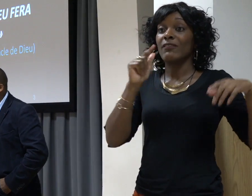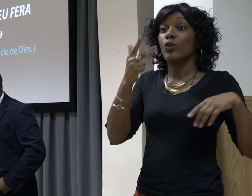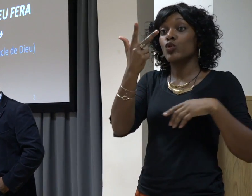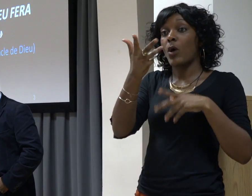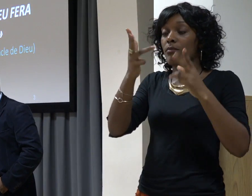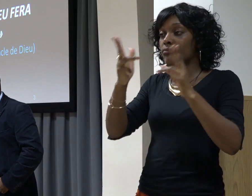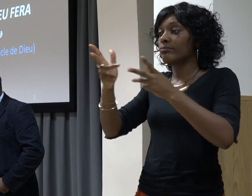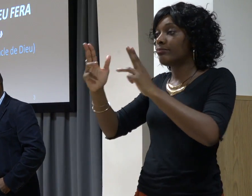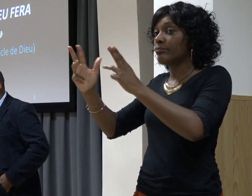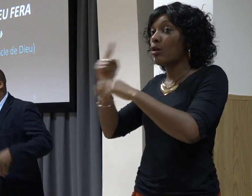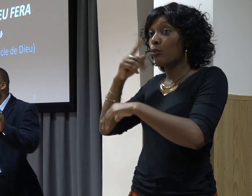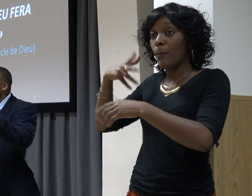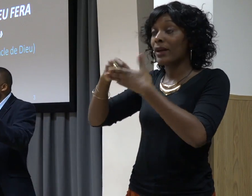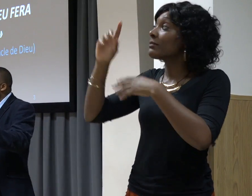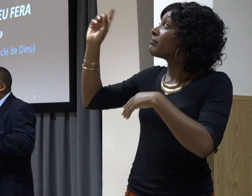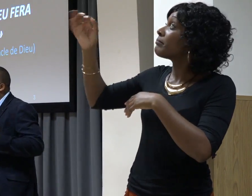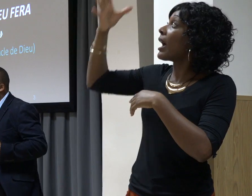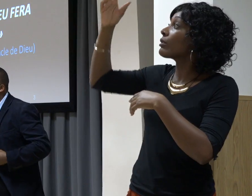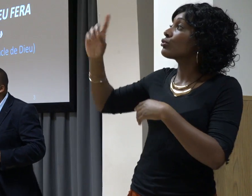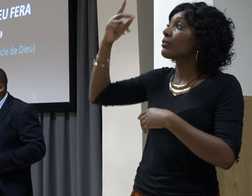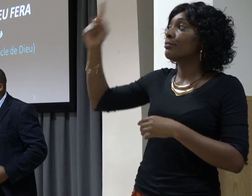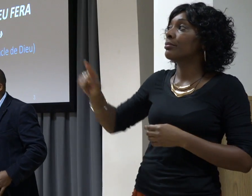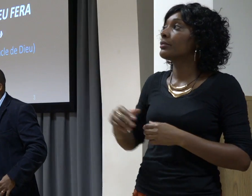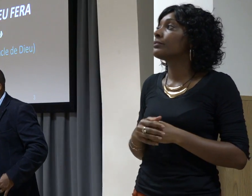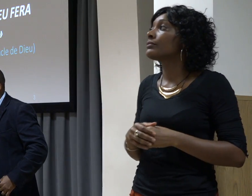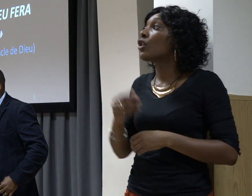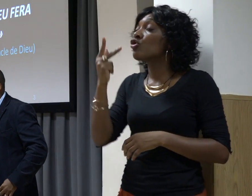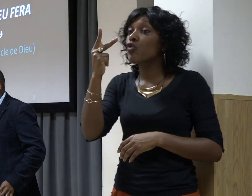Dieu. 3 temps pour vivre le miracle de Dieu.